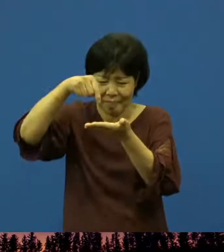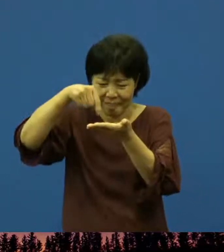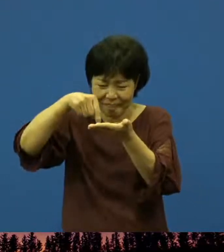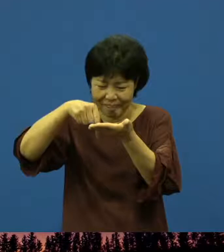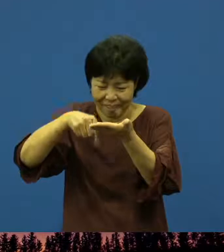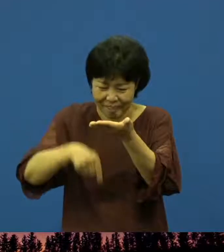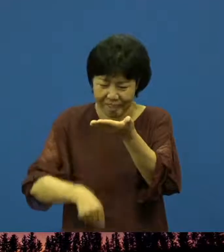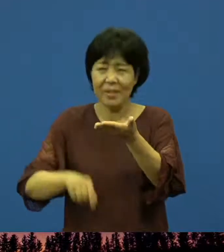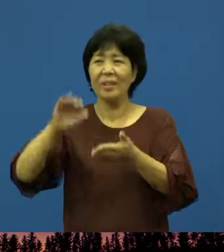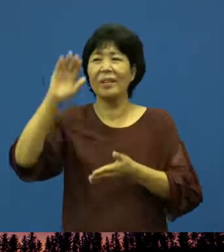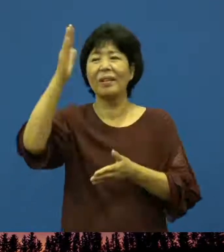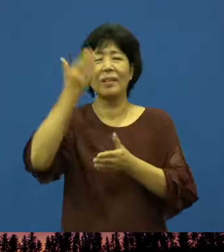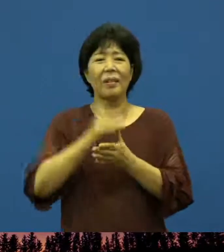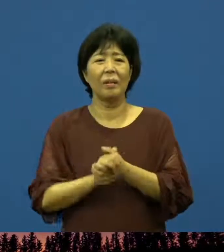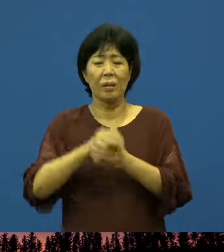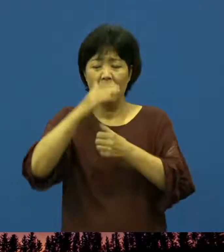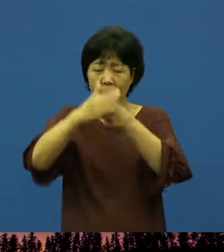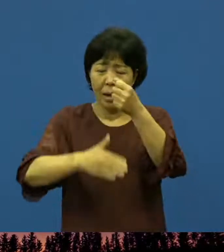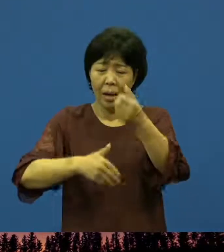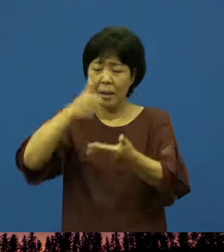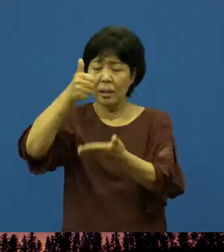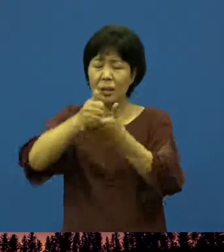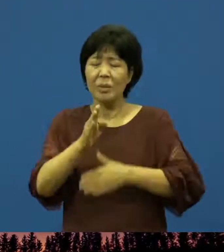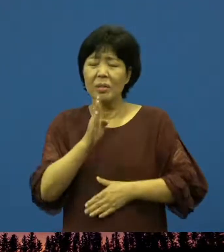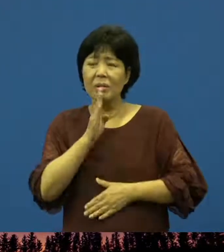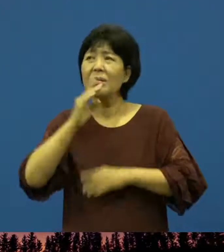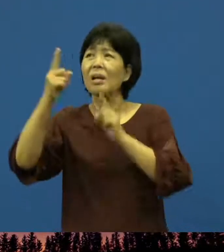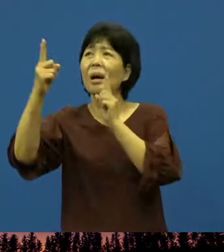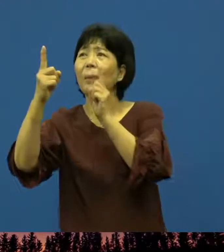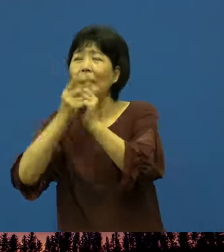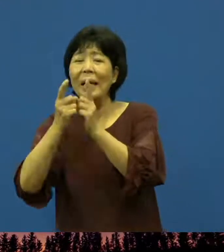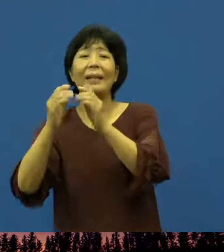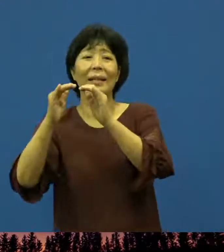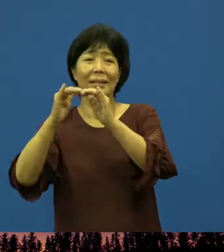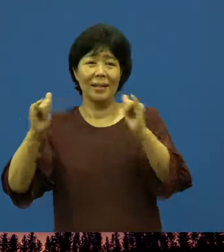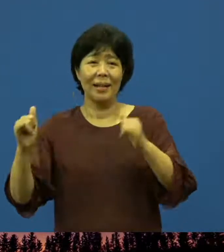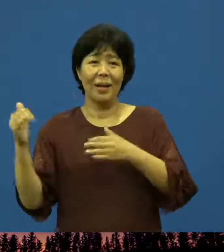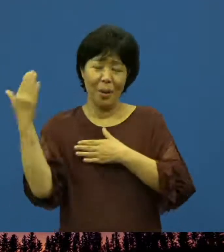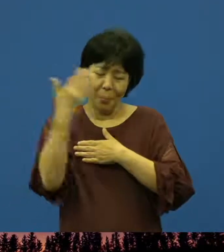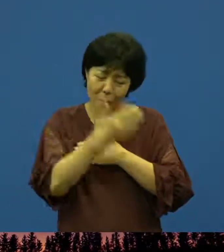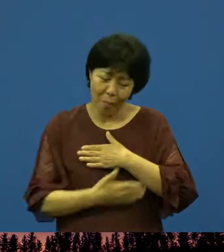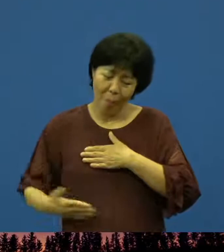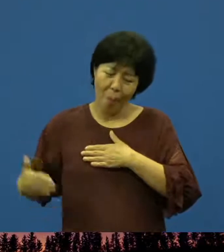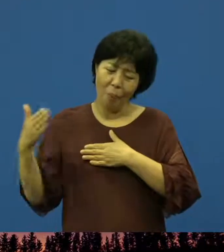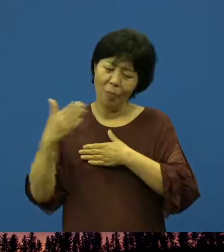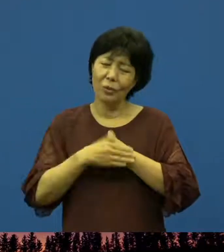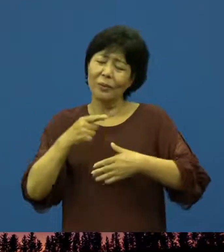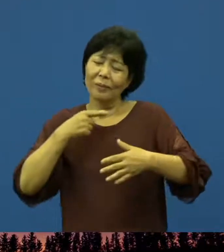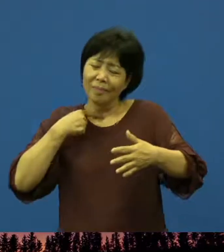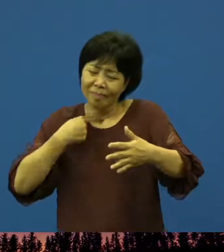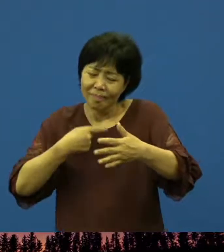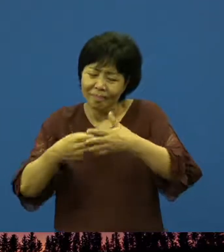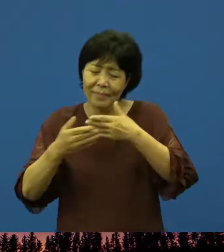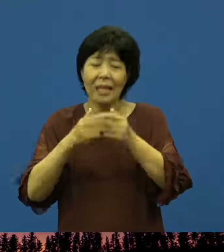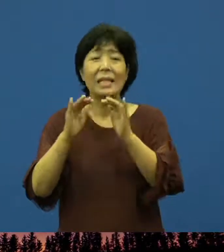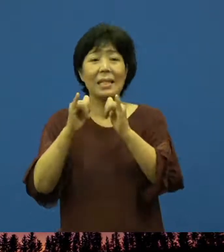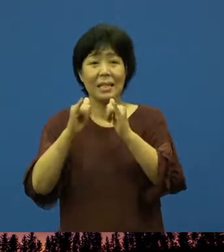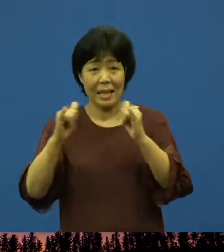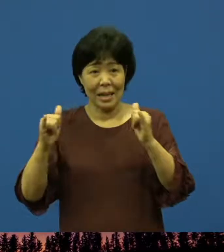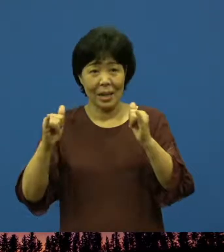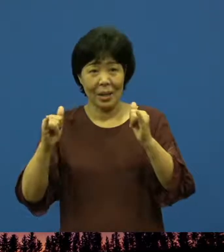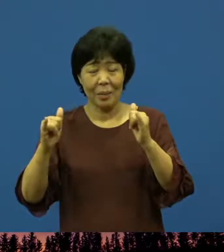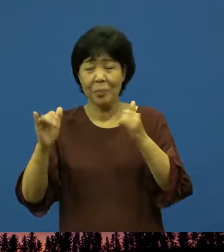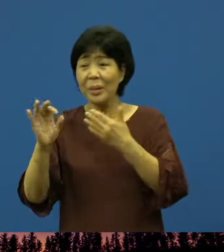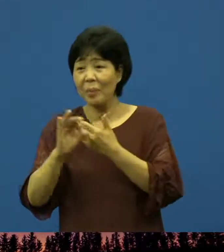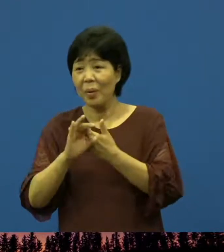하나님을 정말 만난 사람, 그리스도를 정말 십자가를 경험한 사람, 온몸으로 경험한 사람은 이제 그분을 더 알아가기를 원하게